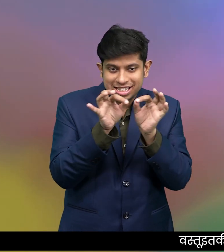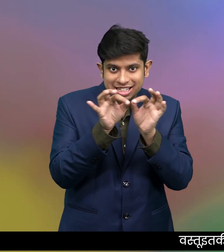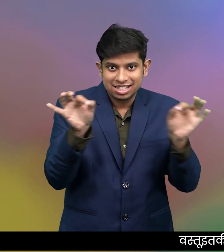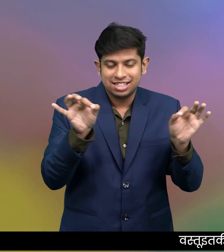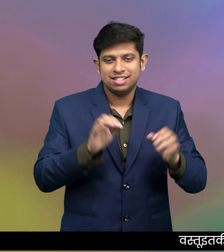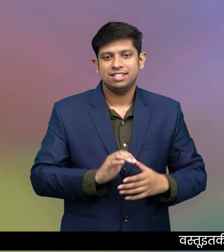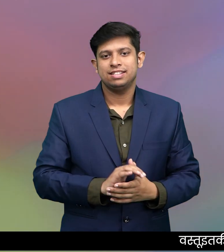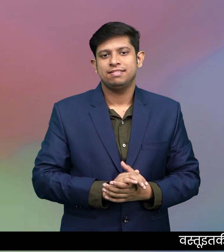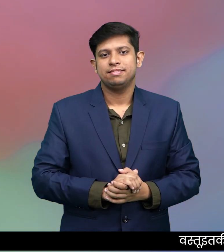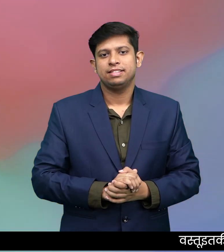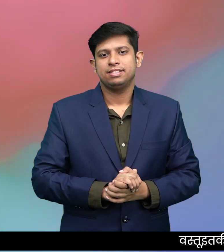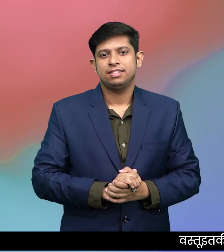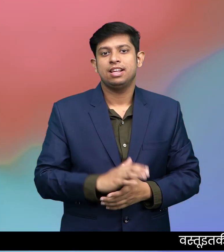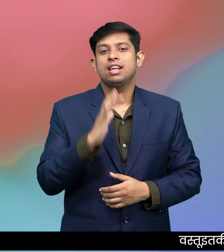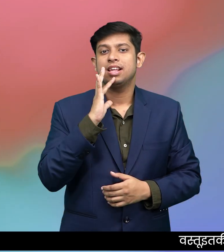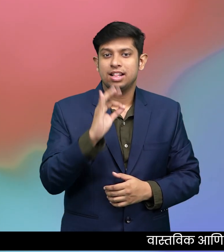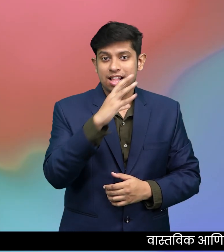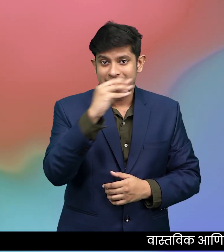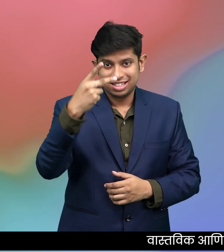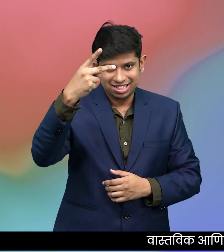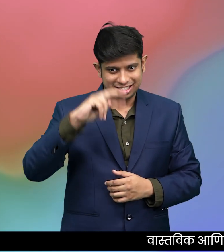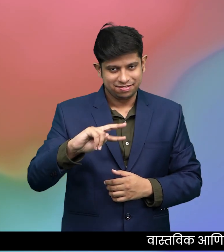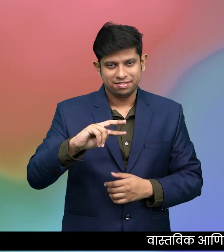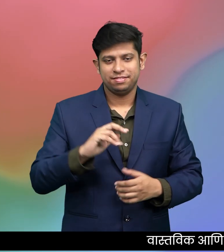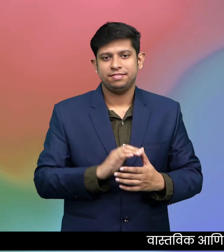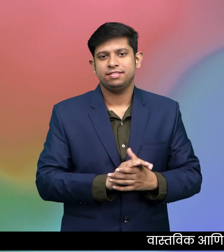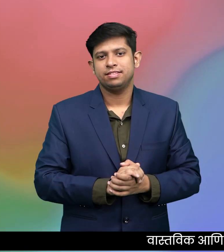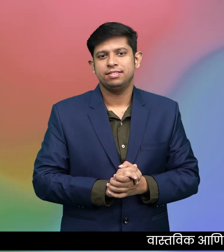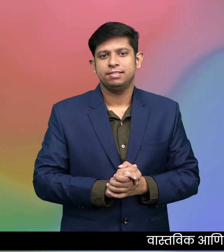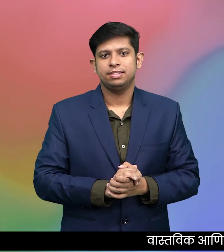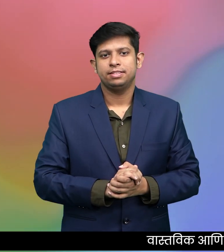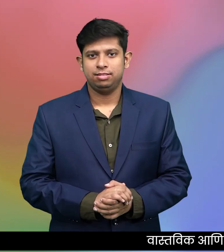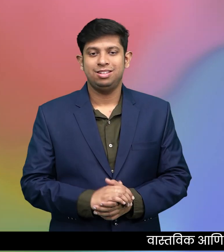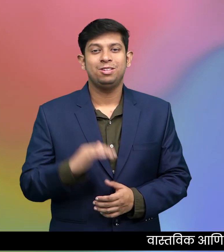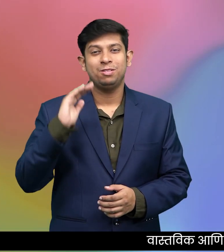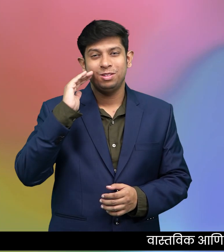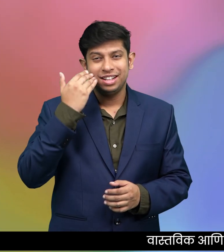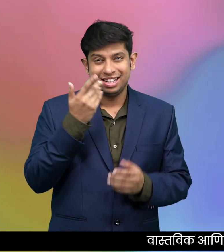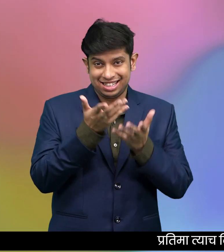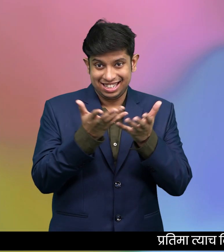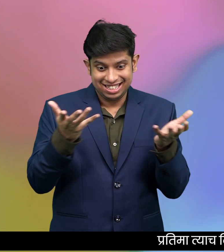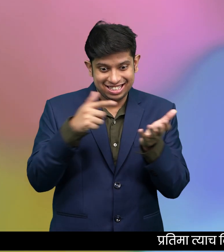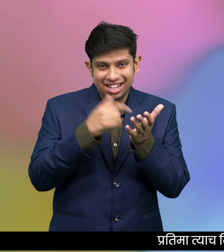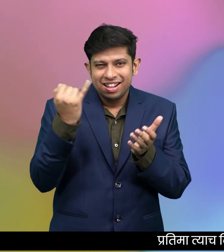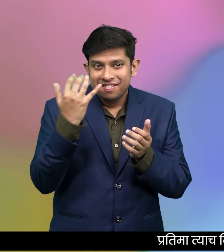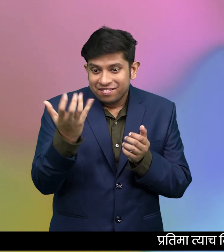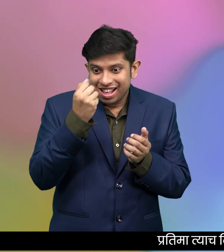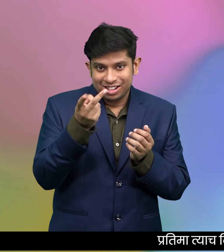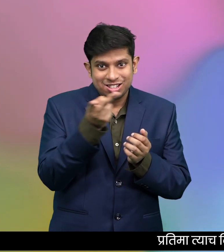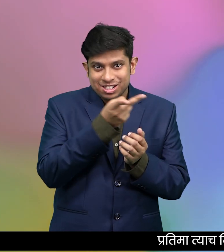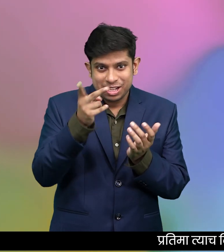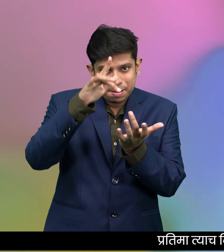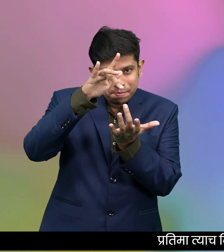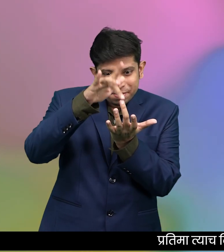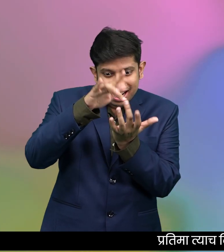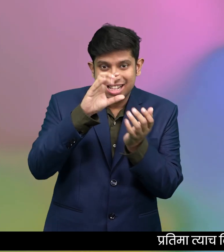Same वस्तू size. इतकीच मोठी, सेम साईज, Real and वास्तविक inverted. आणि उलटी, रिअल आणि When the इन्व्हर्टेड, object is प्रतिमा to be त्याच found ठिकाणी